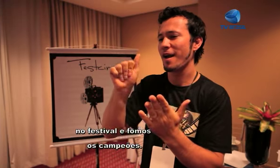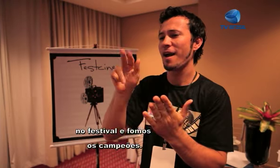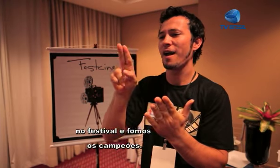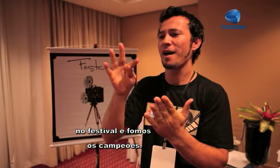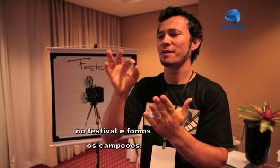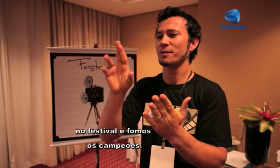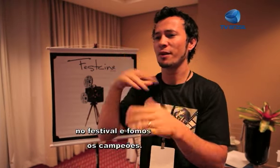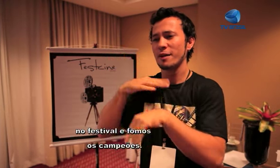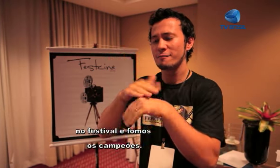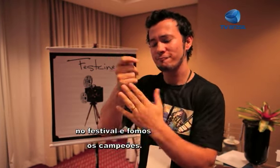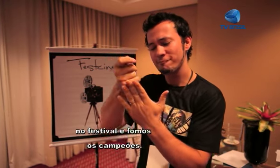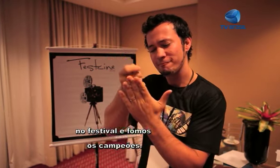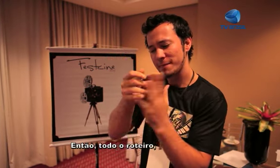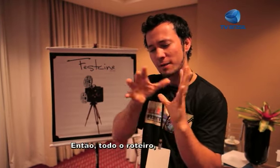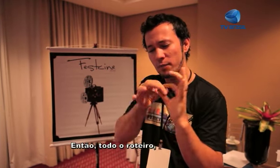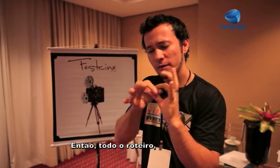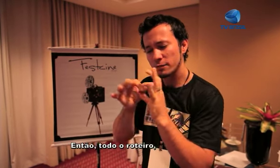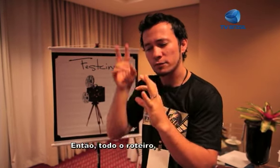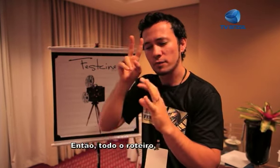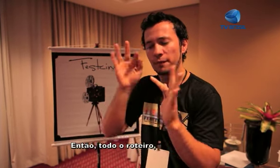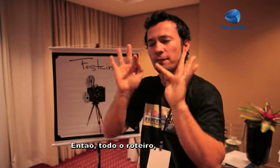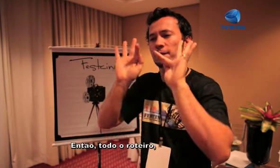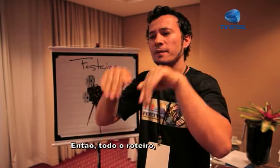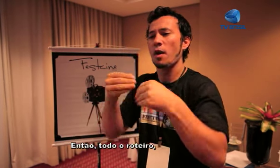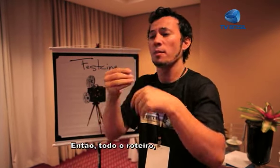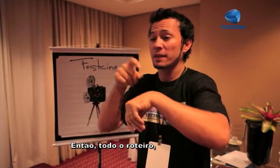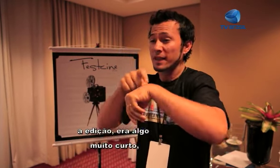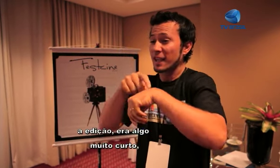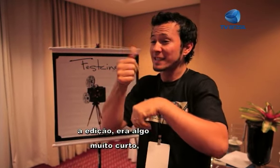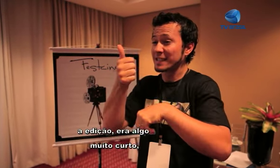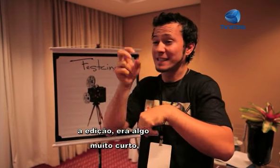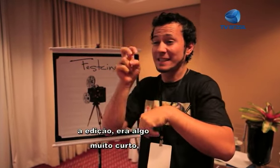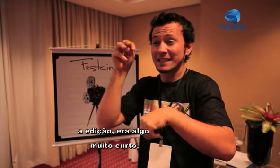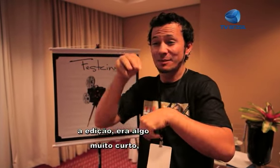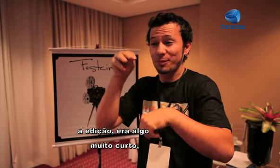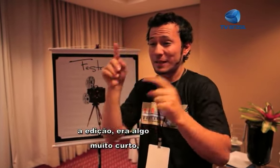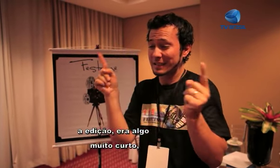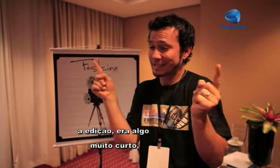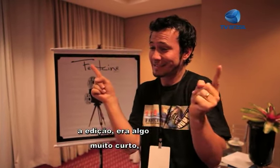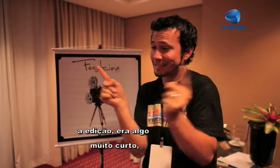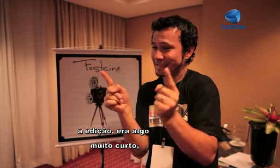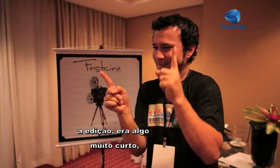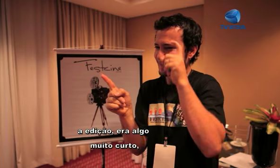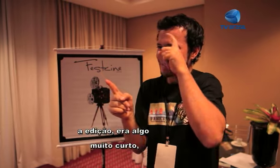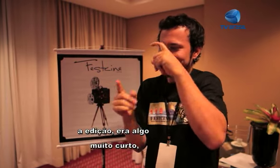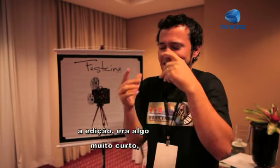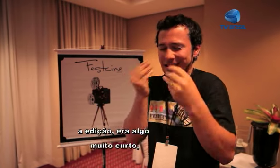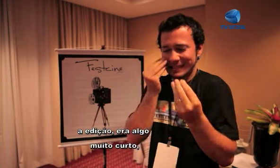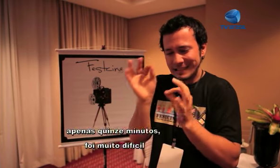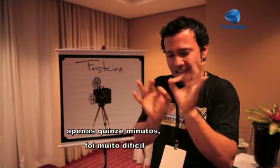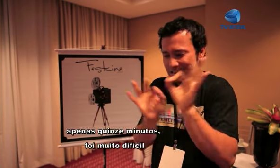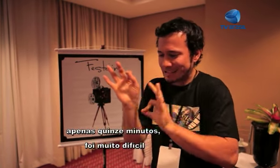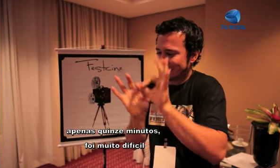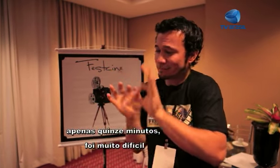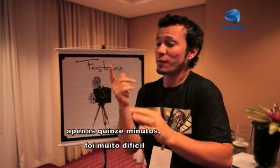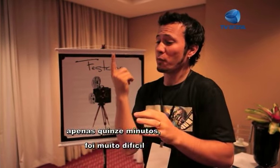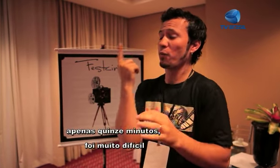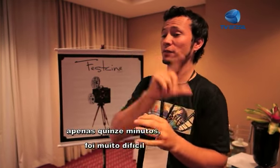os campeões. Então, todo o roteiro, a edição, era algo muito curto, apenas 15 minutos, foi muito difícil